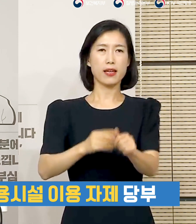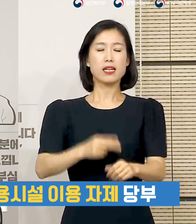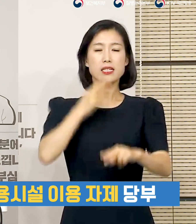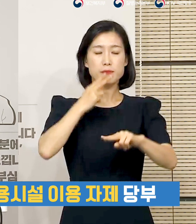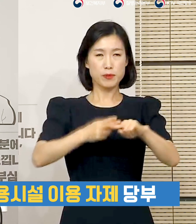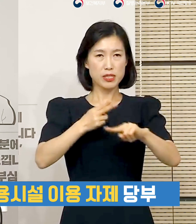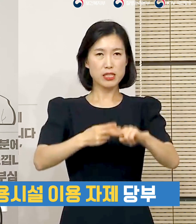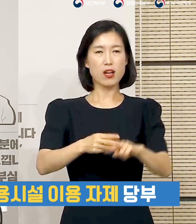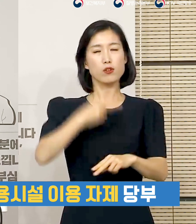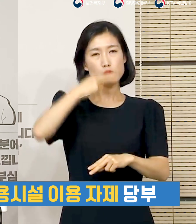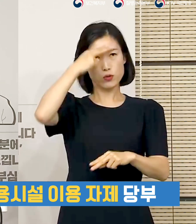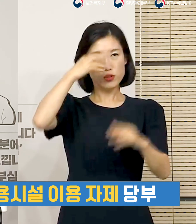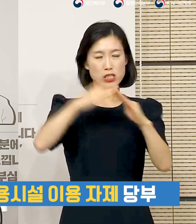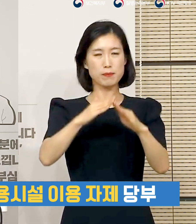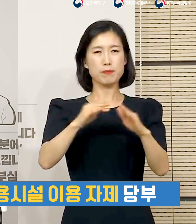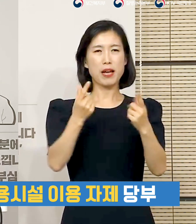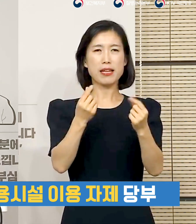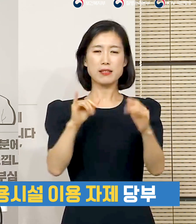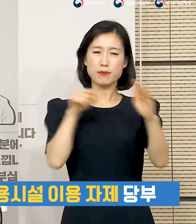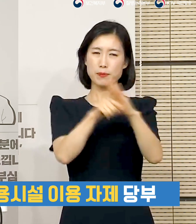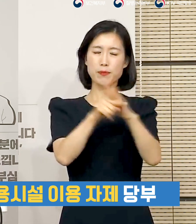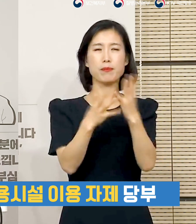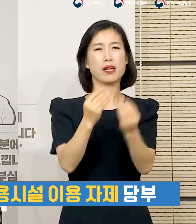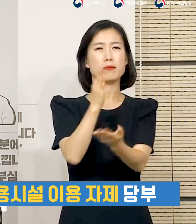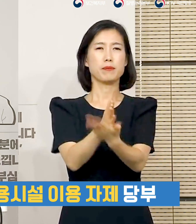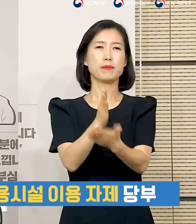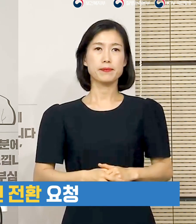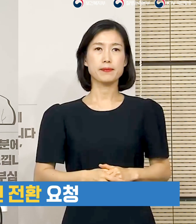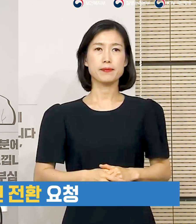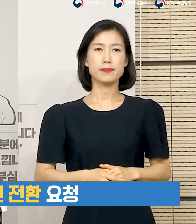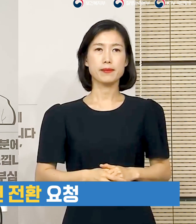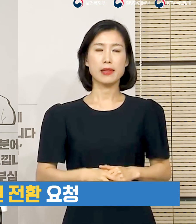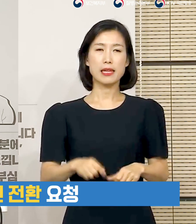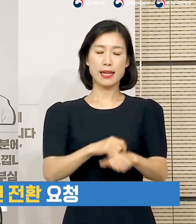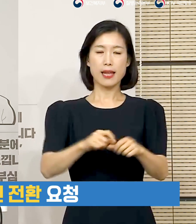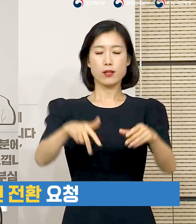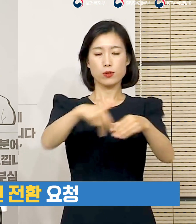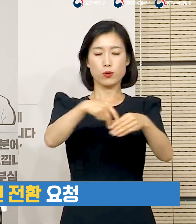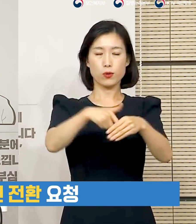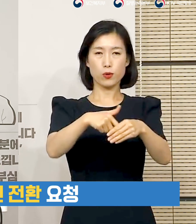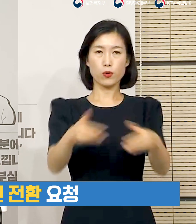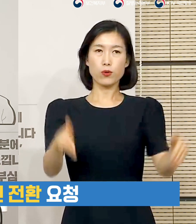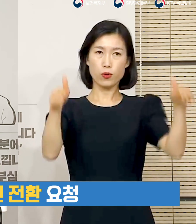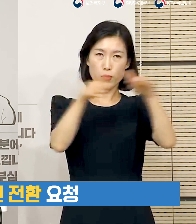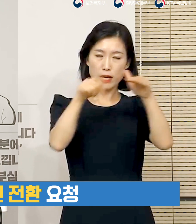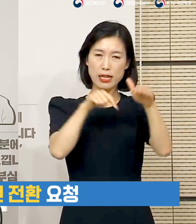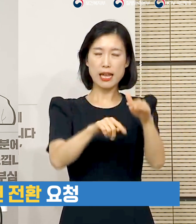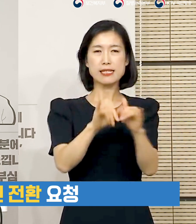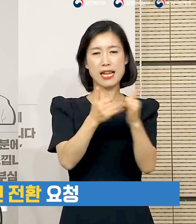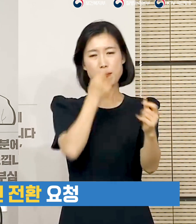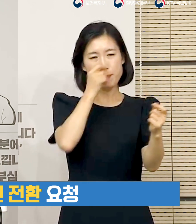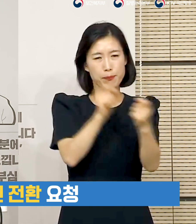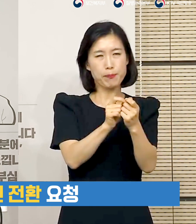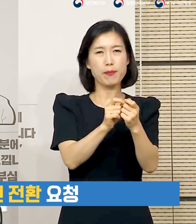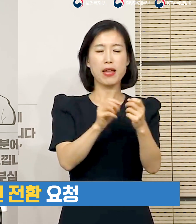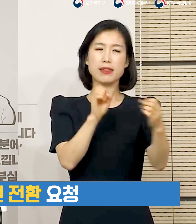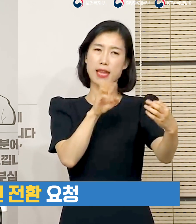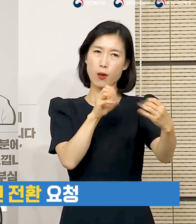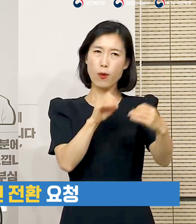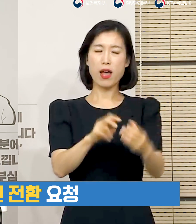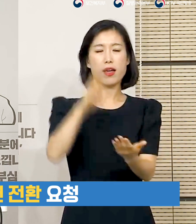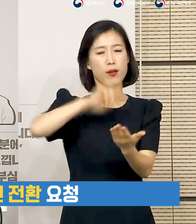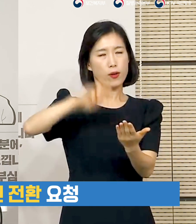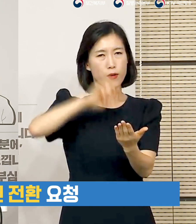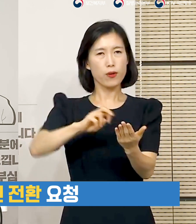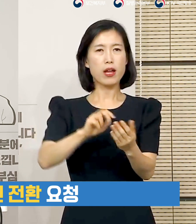등의 다중이용시설 이용을 자제해 주실 것을 부탁드립니다. 특히 종교시설의 경우 밀접하여 대화나